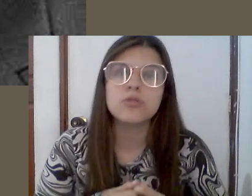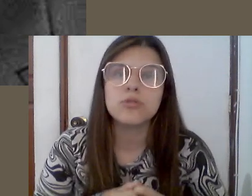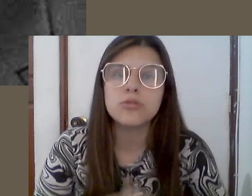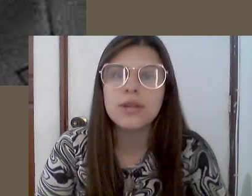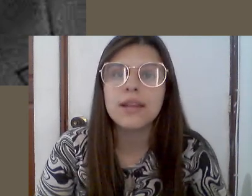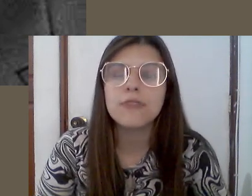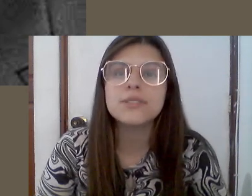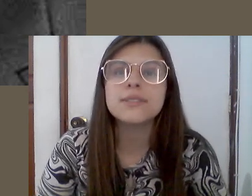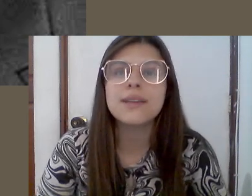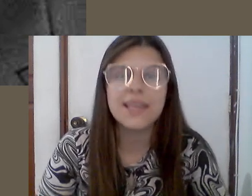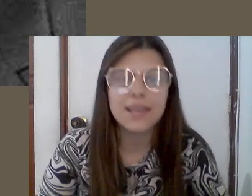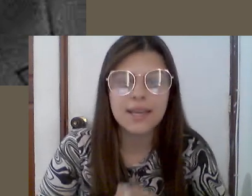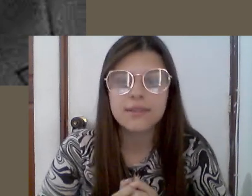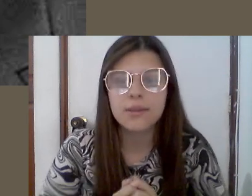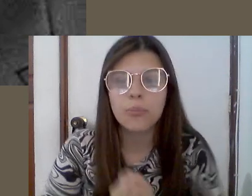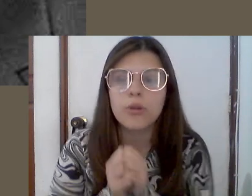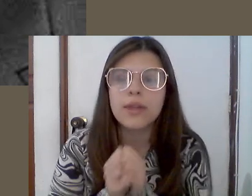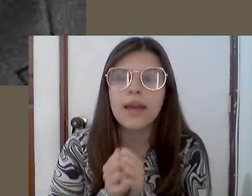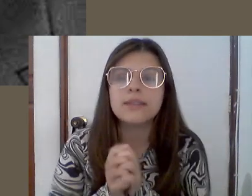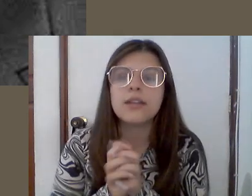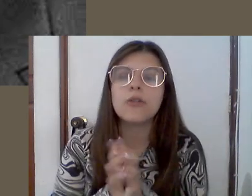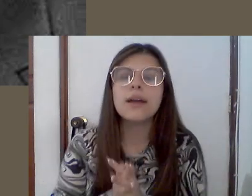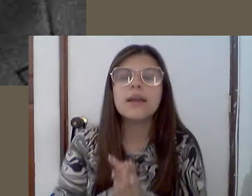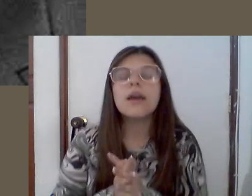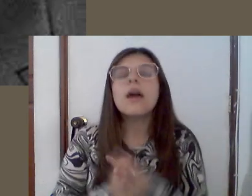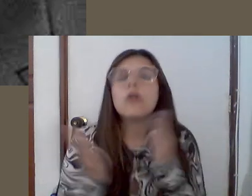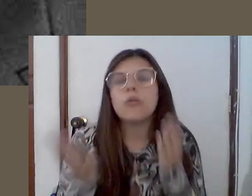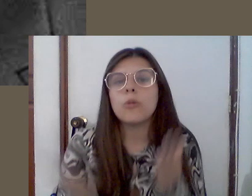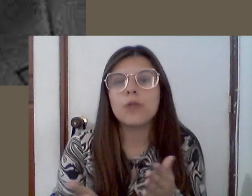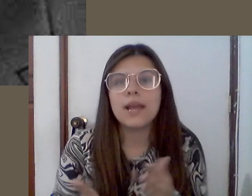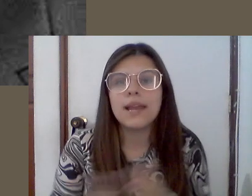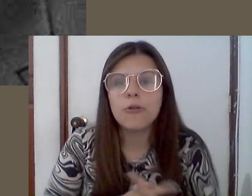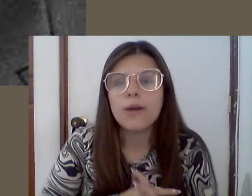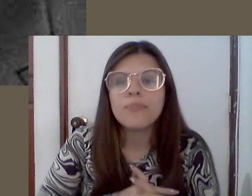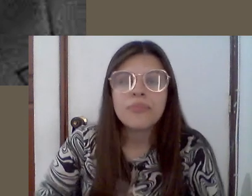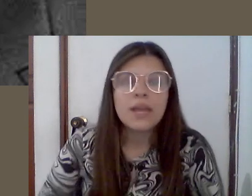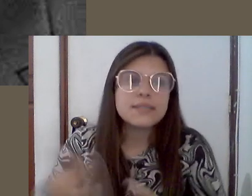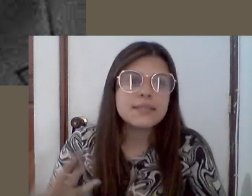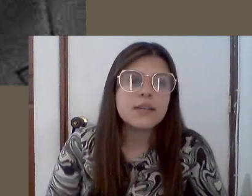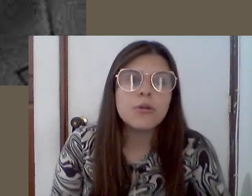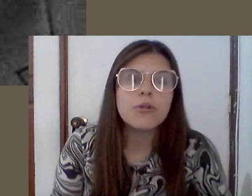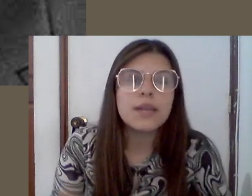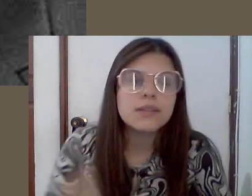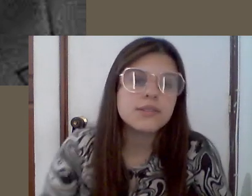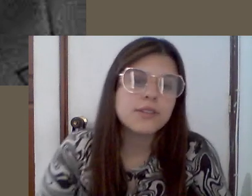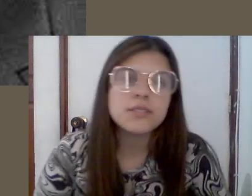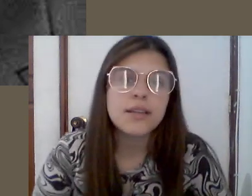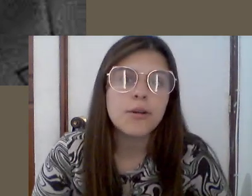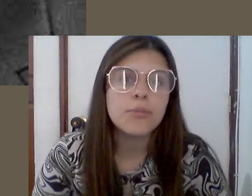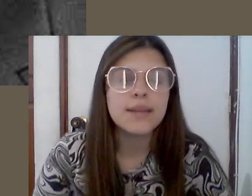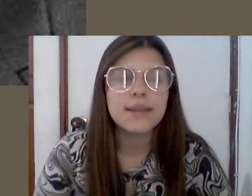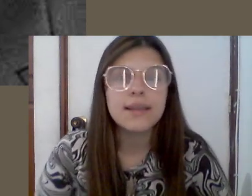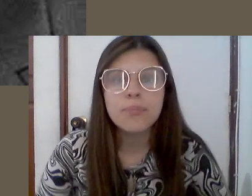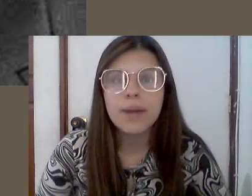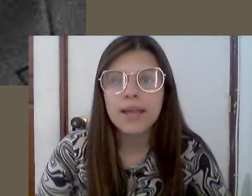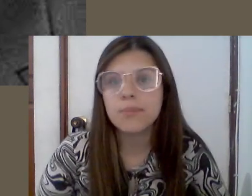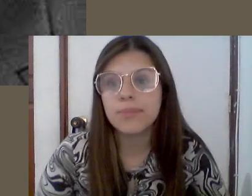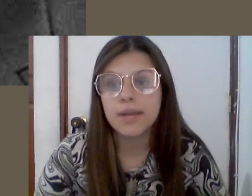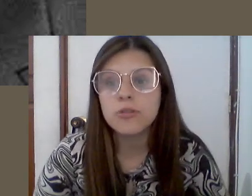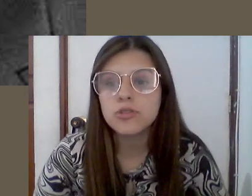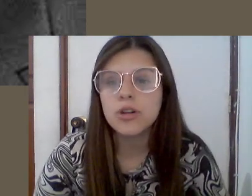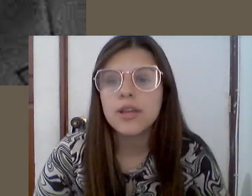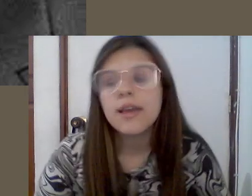una estructura lingüística y de que se podía catalogar como una lengua. Es así como William Stokes se convierte en el